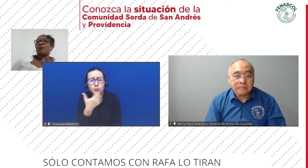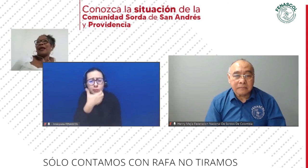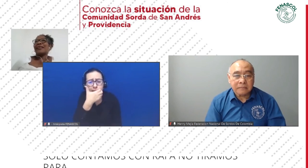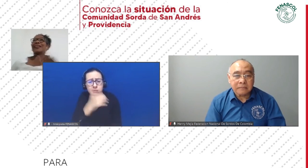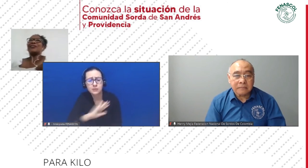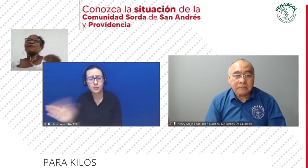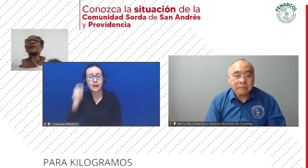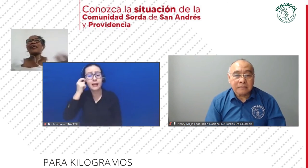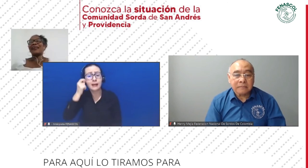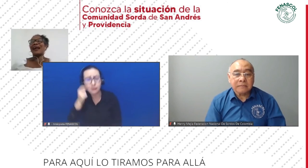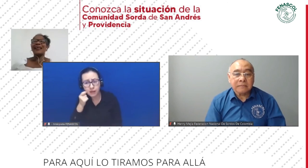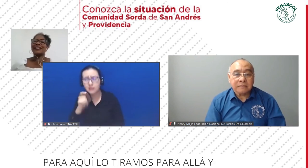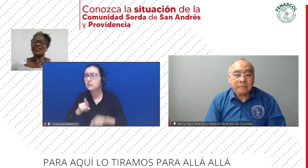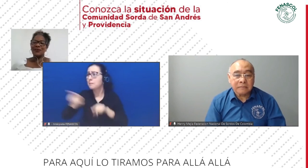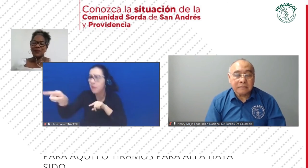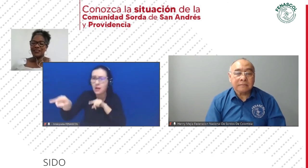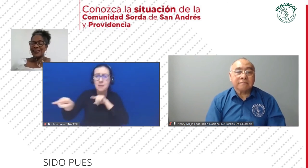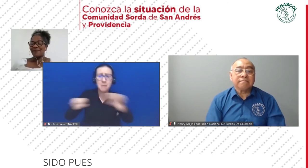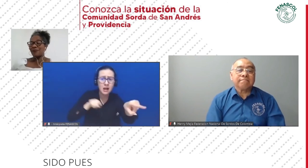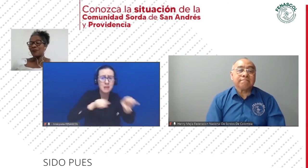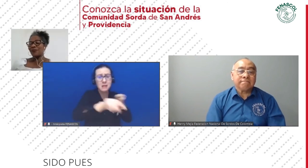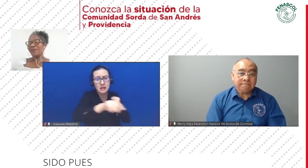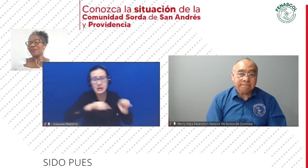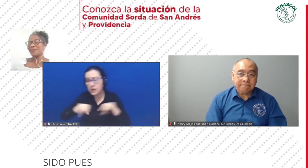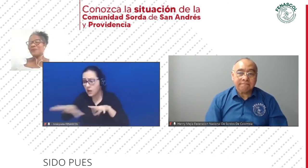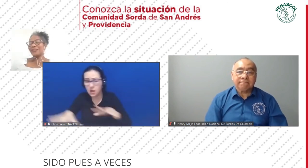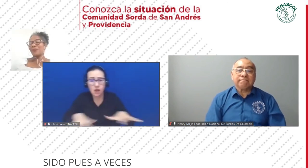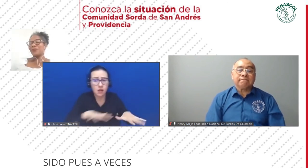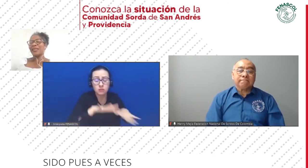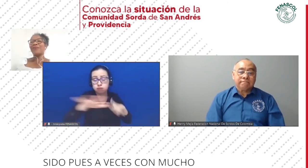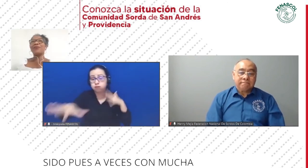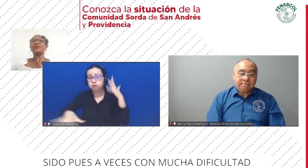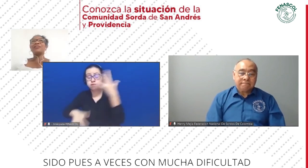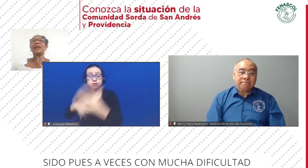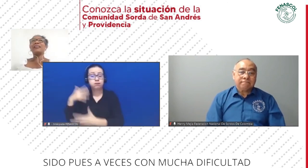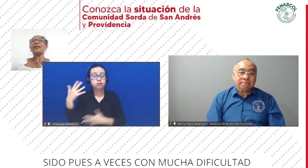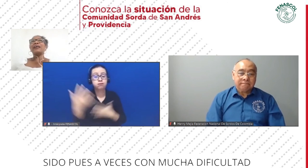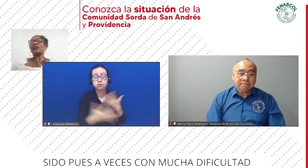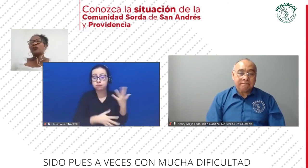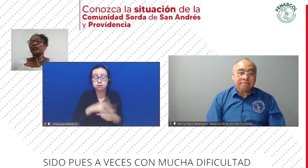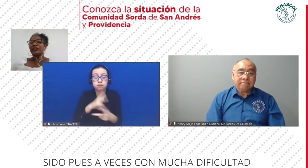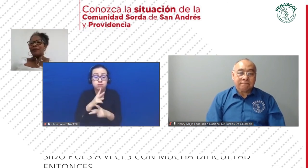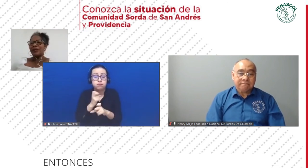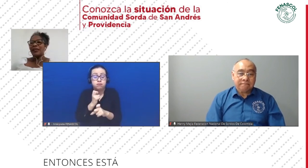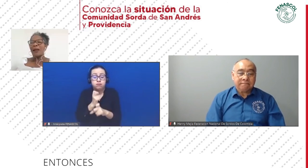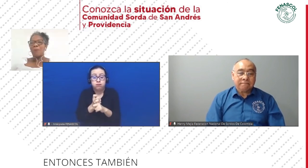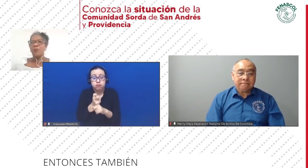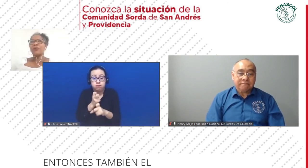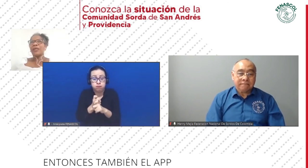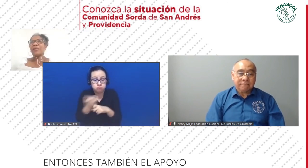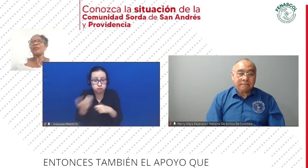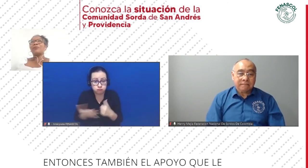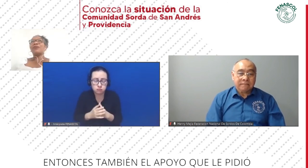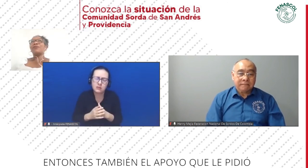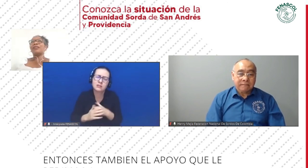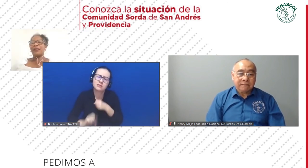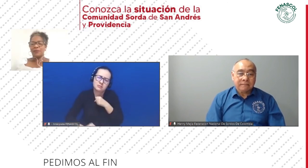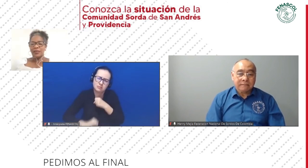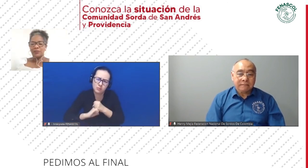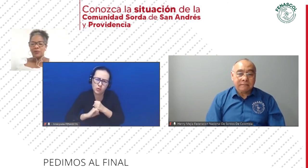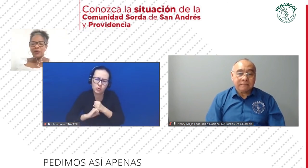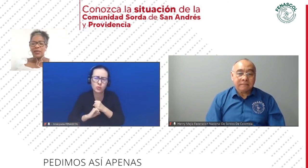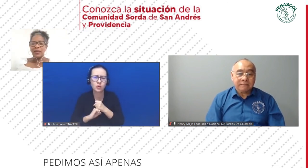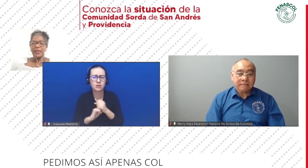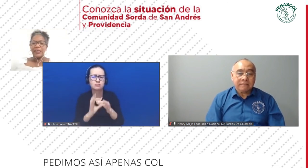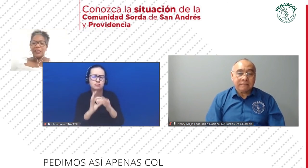tiramos para aquí lo tiramos para allá y ha sido pues a veces como ya dificultad entonces también el apoyo que le pedimos al final